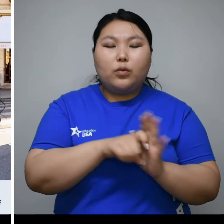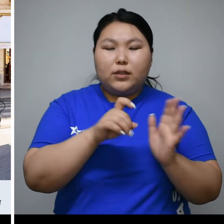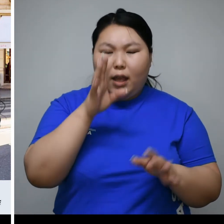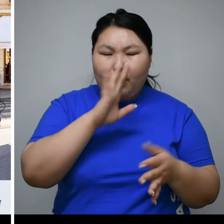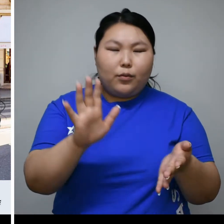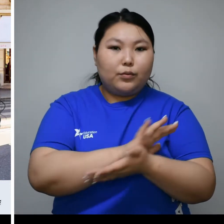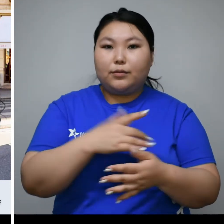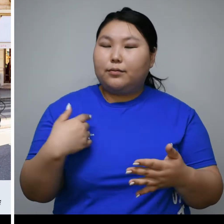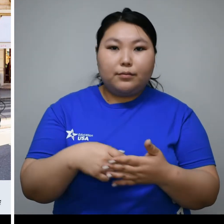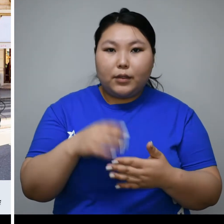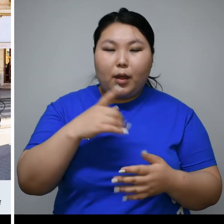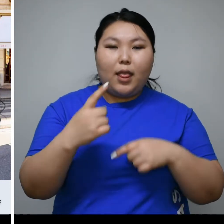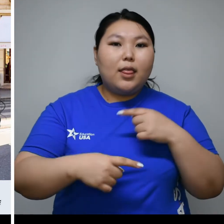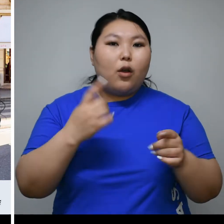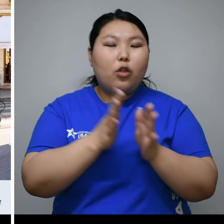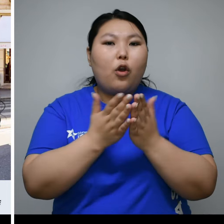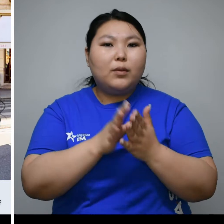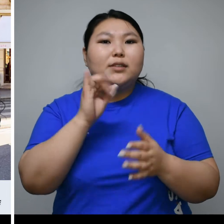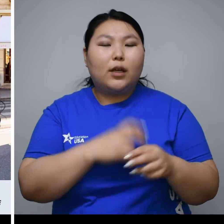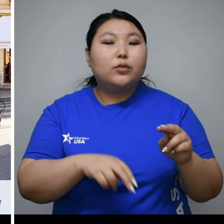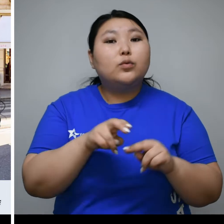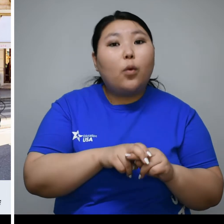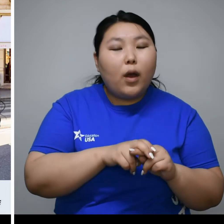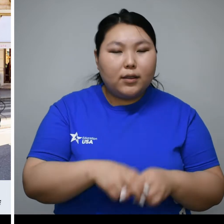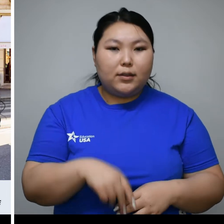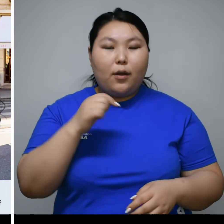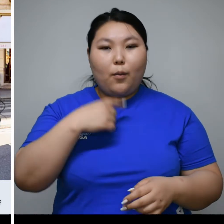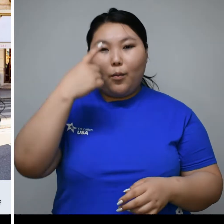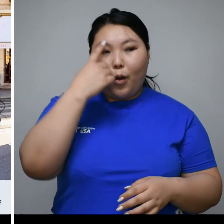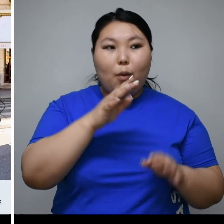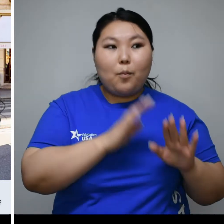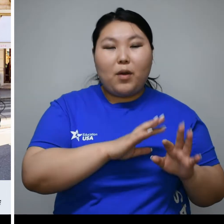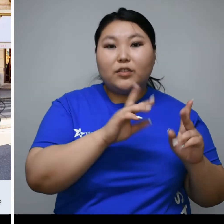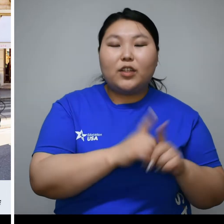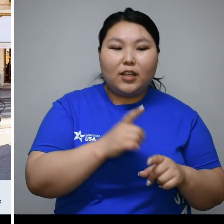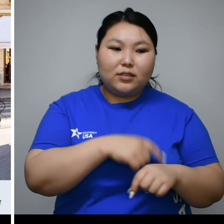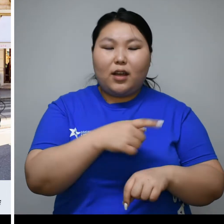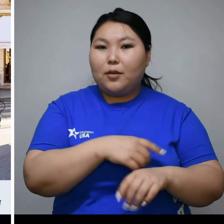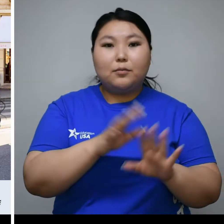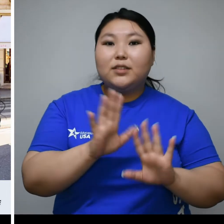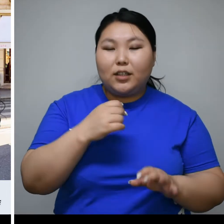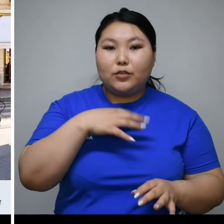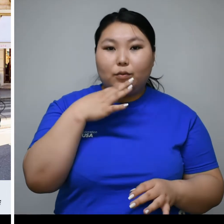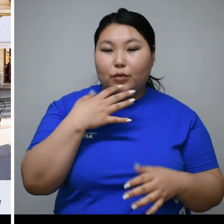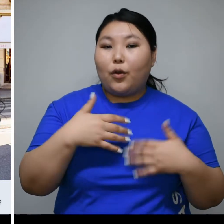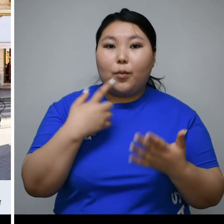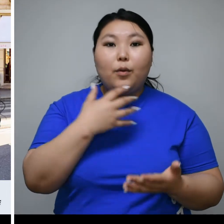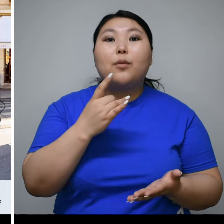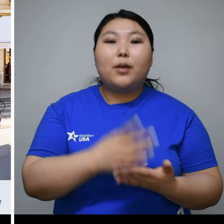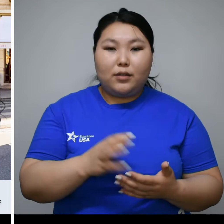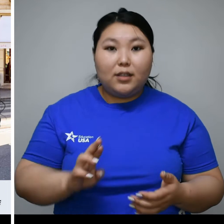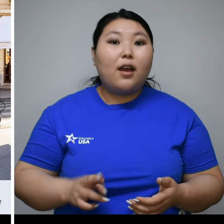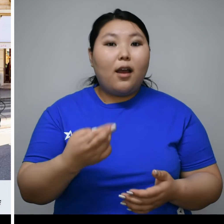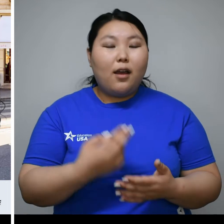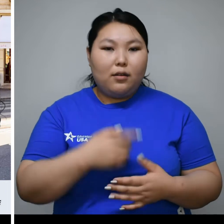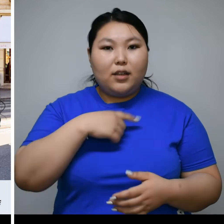хугацаа маш хурдан өнгөрдөг болохоор илүү ингээд номын санд суугаад тэ Монгол байдаг шигээ бити цагийн өнгөрүүлээрэ гэж зөвлөмөр байна.